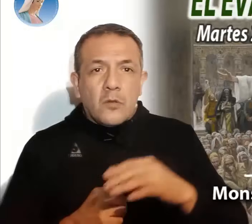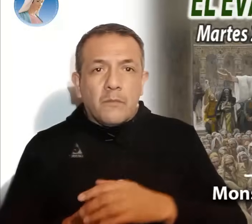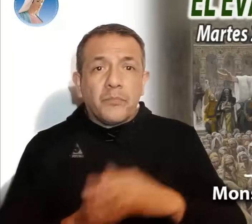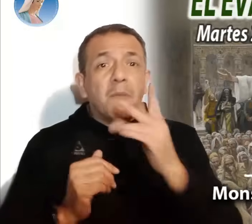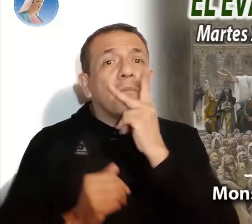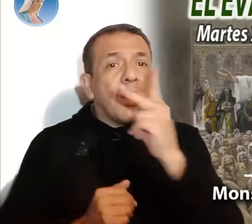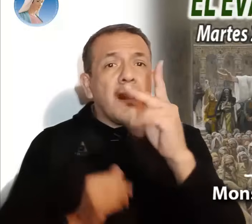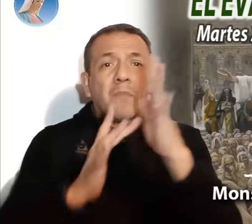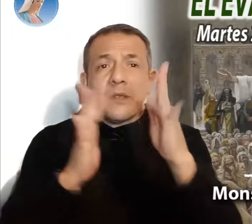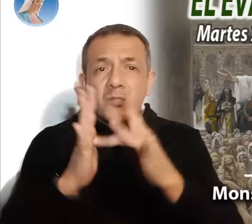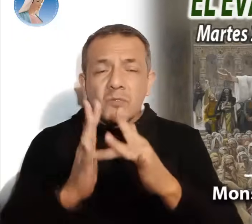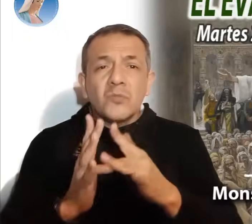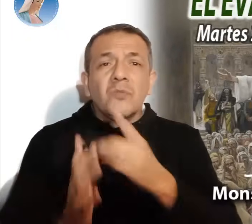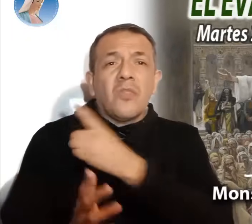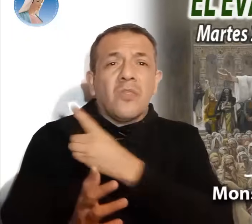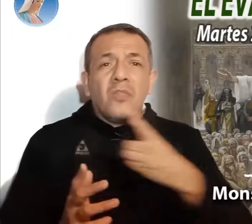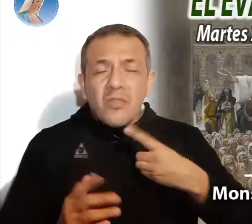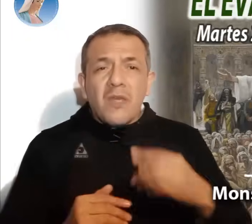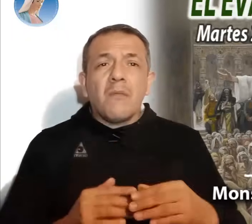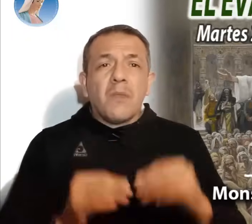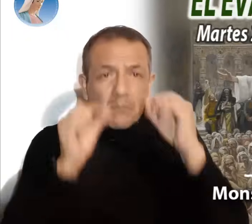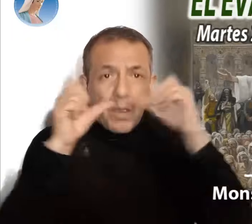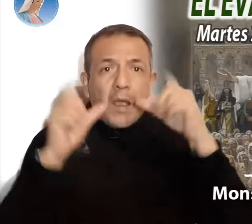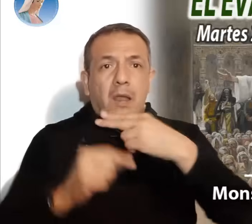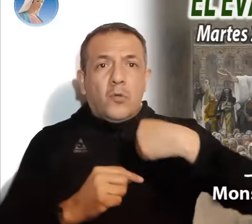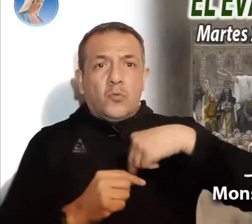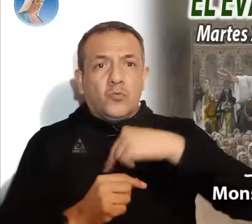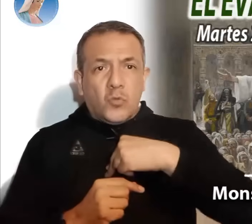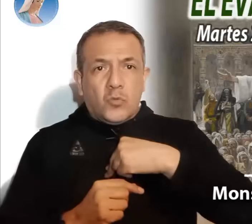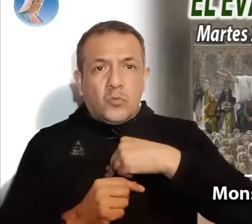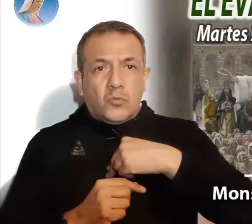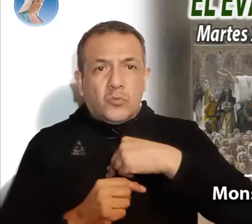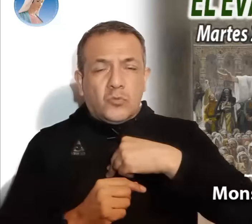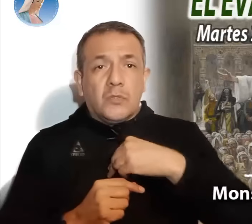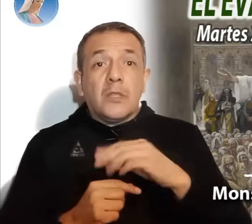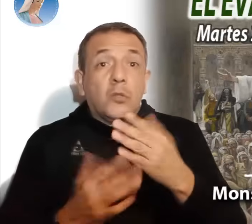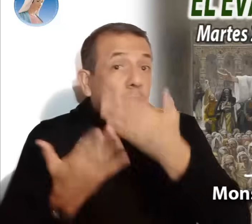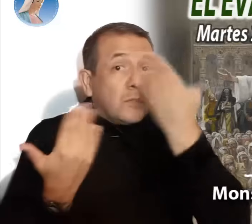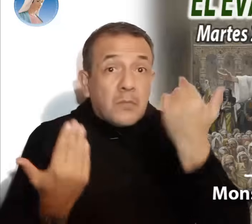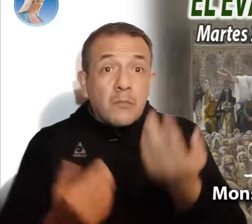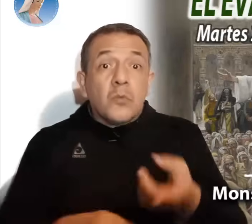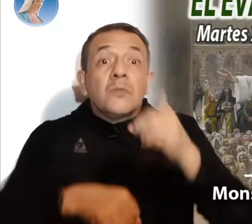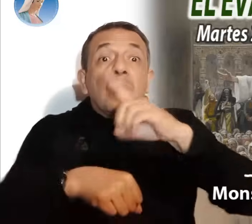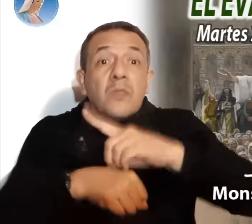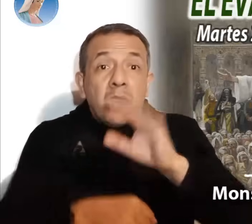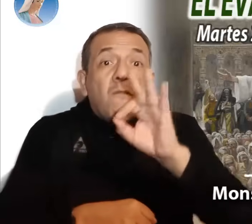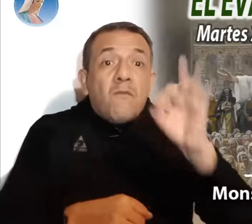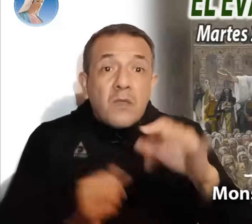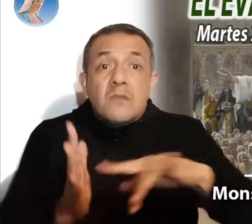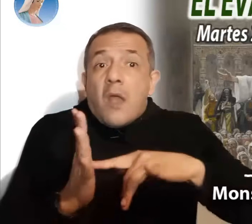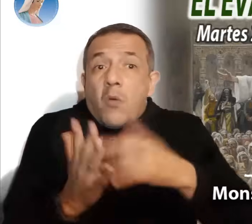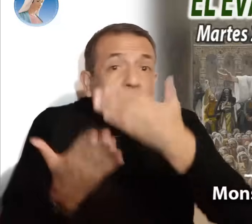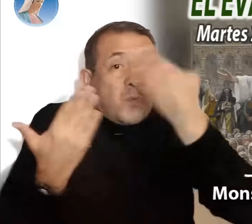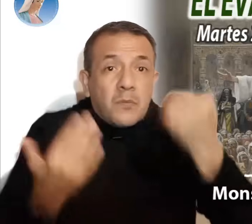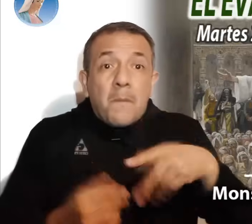y despabilarnos de nuestros sueños. Es cierto que no sabemos ni el día ni la hora, pero también es cierto que el